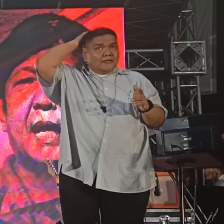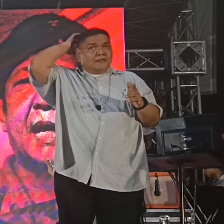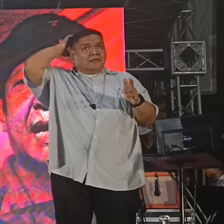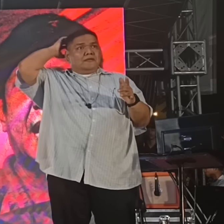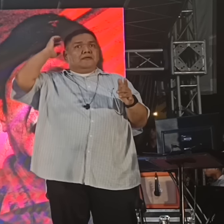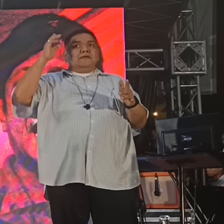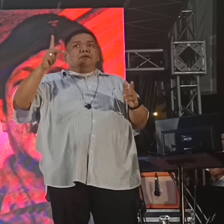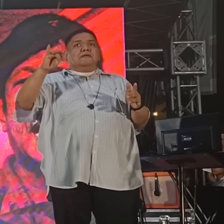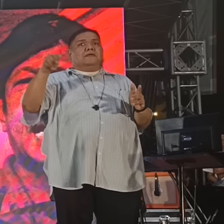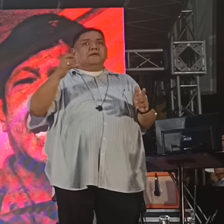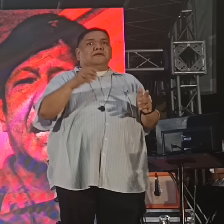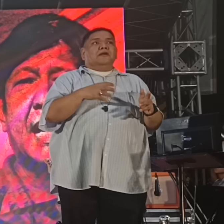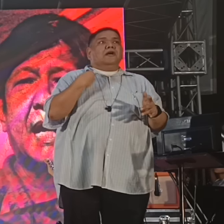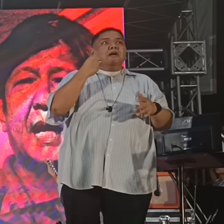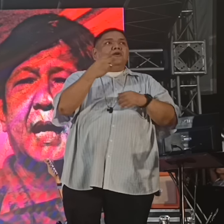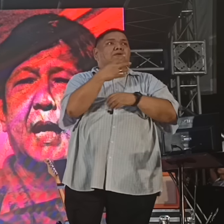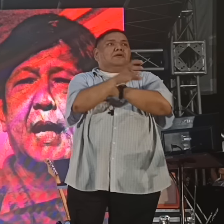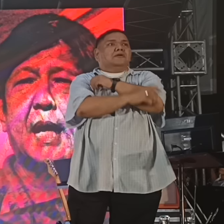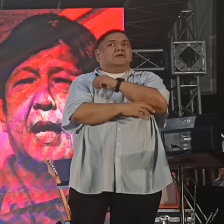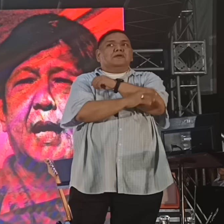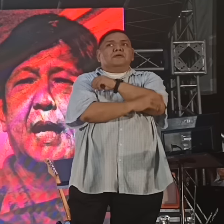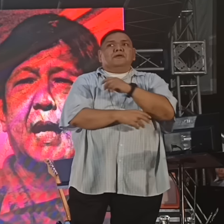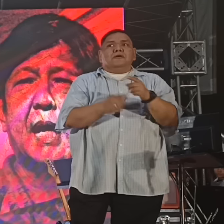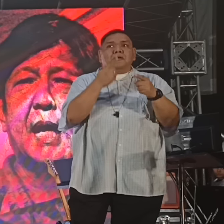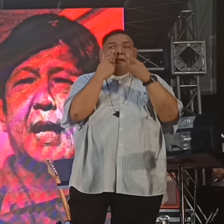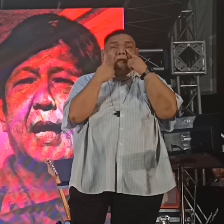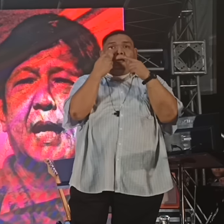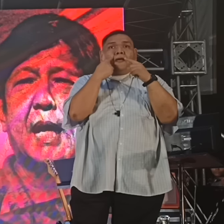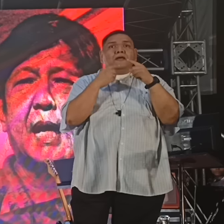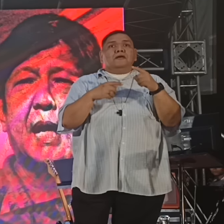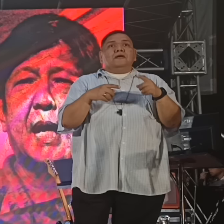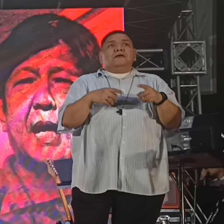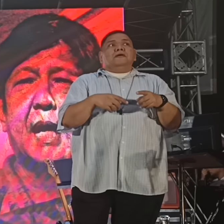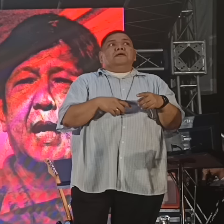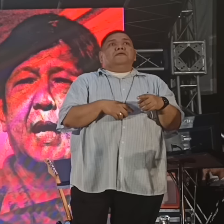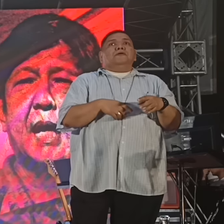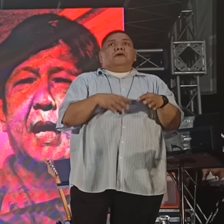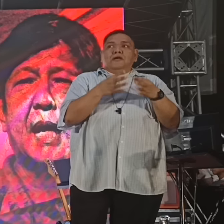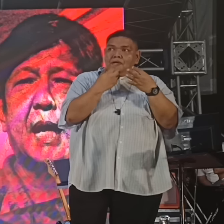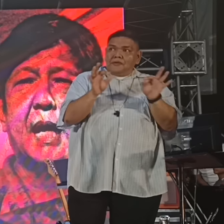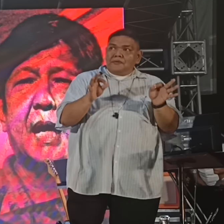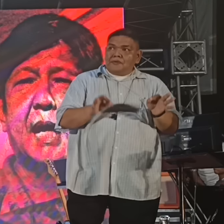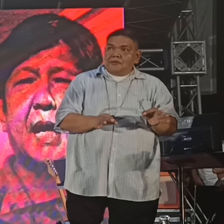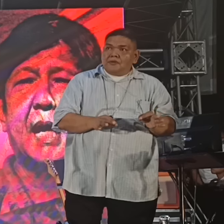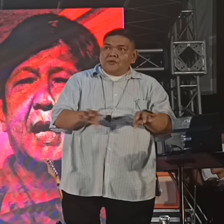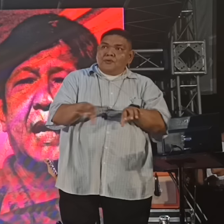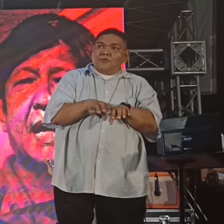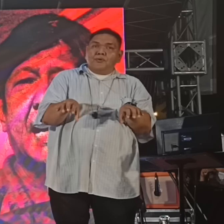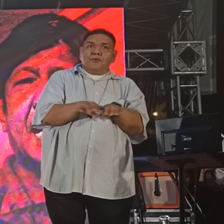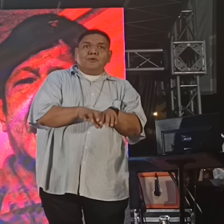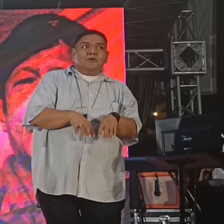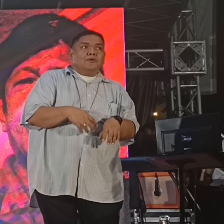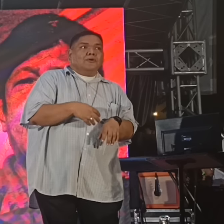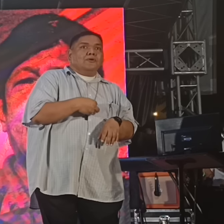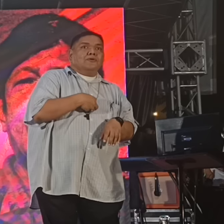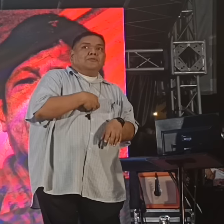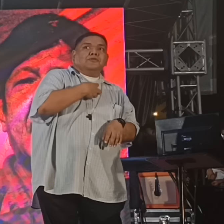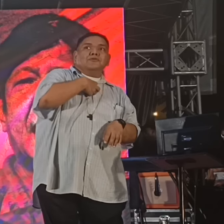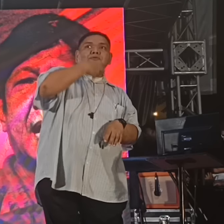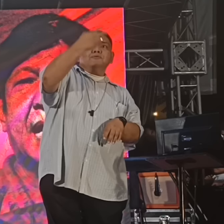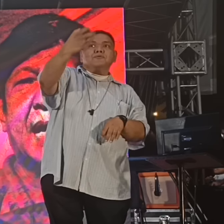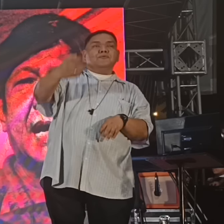sa nangyayari sa bahay natin, umiyak ako after duty. Di ko masabi yung gusto ko,